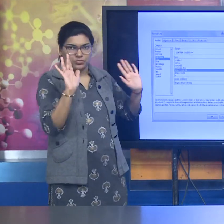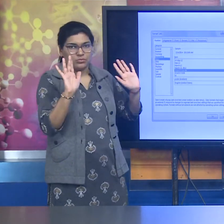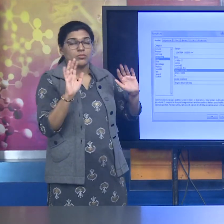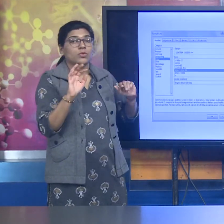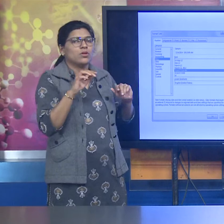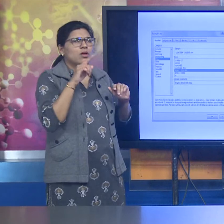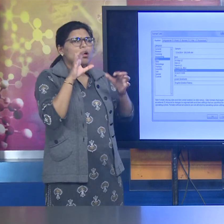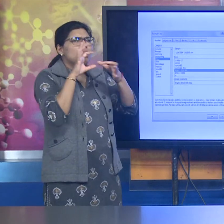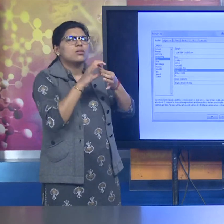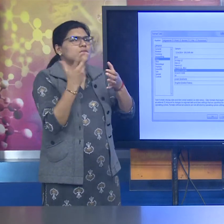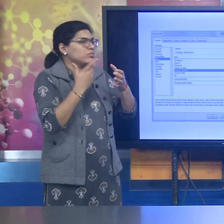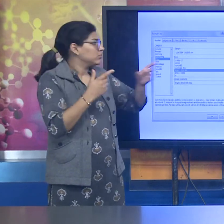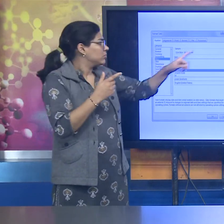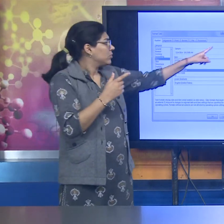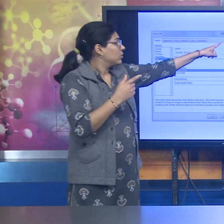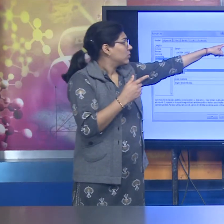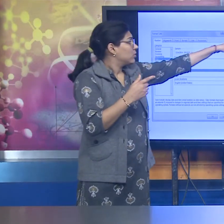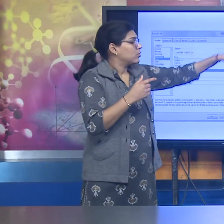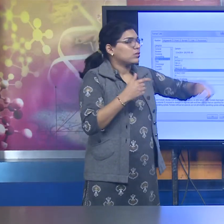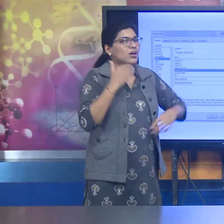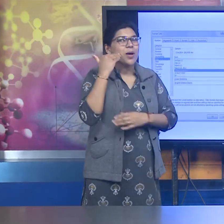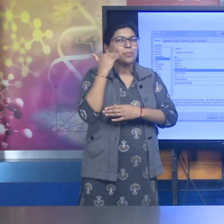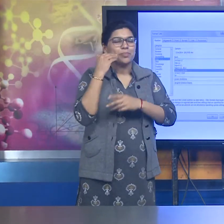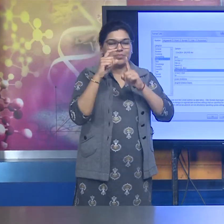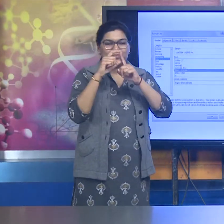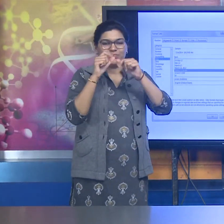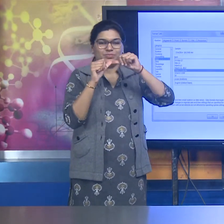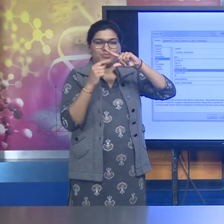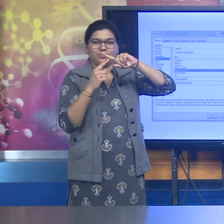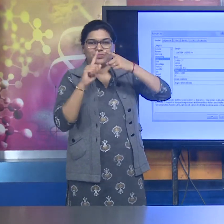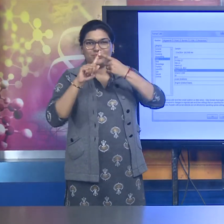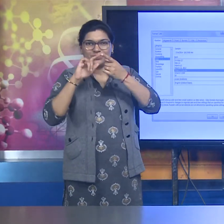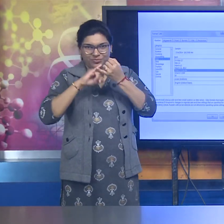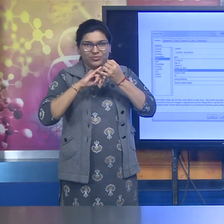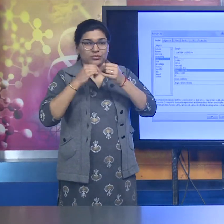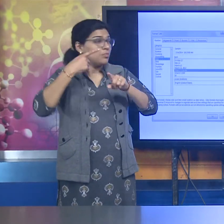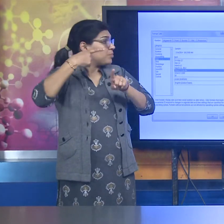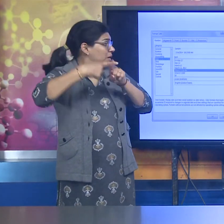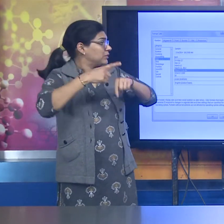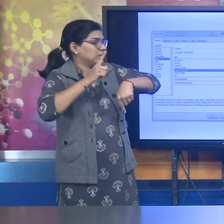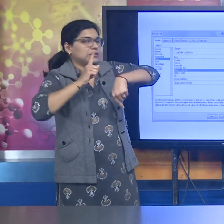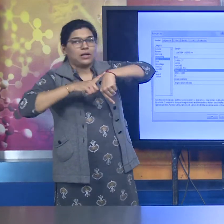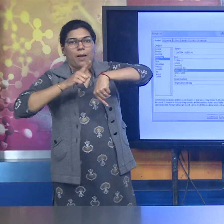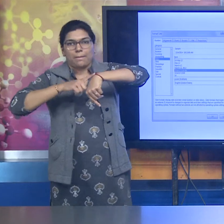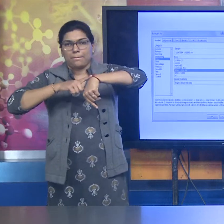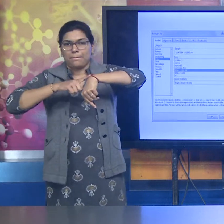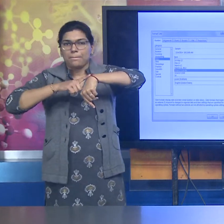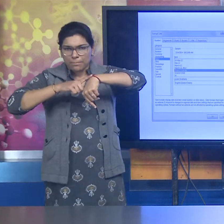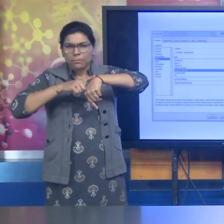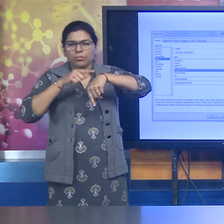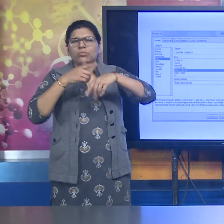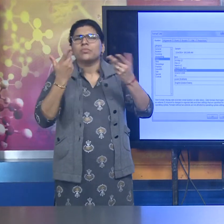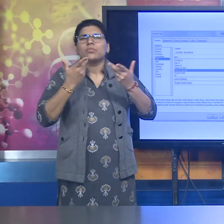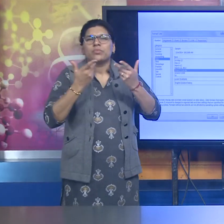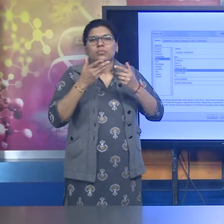Now, at which date or